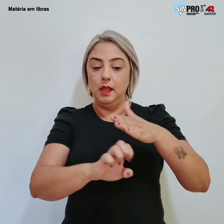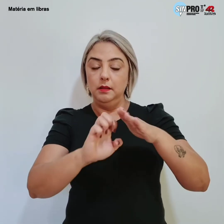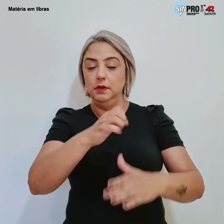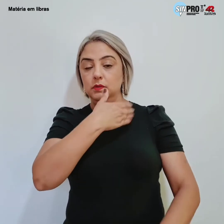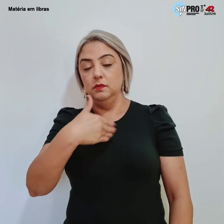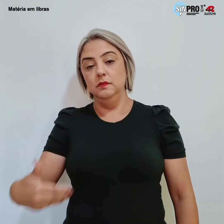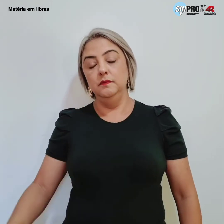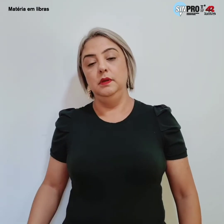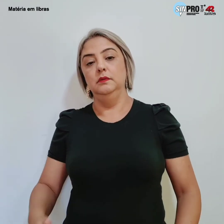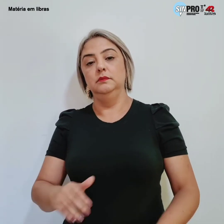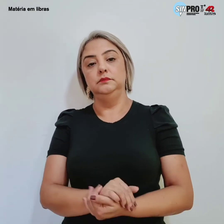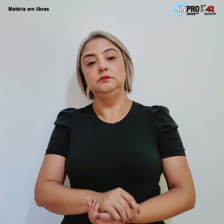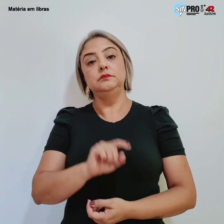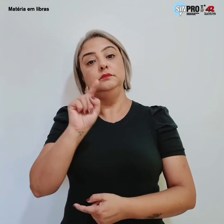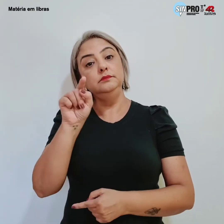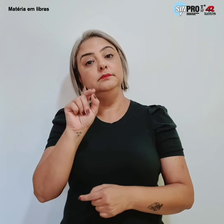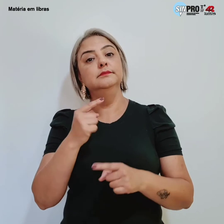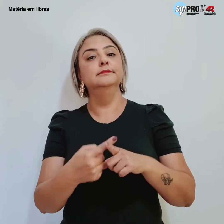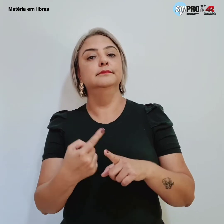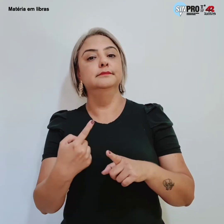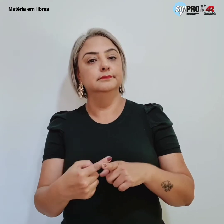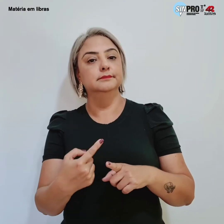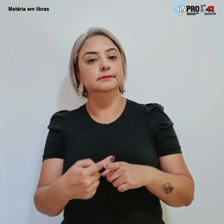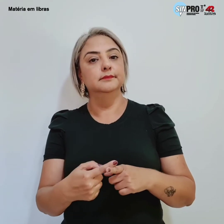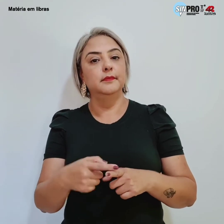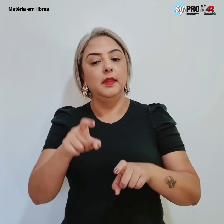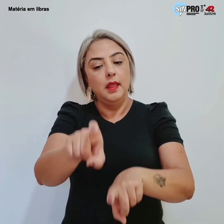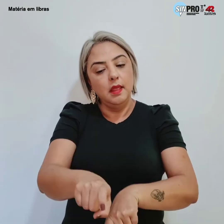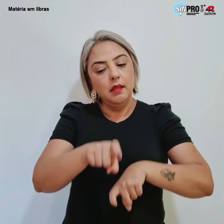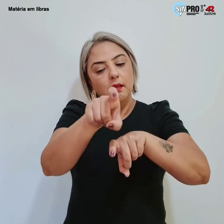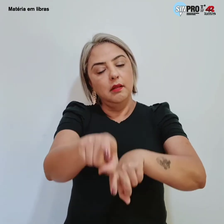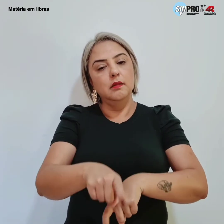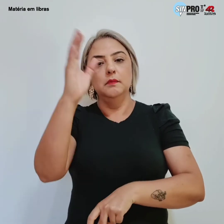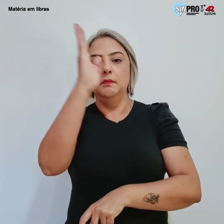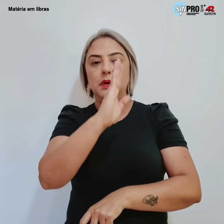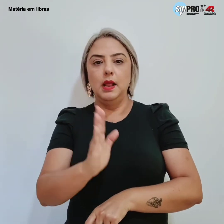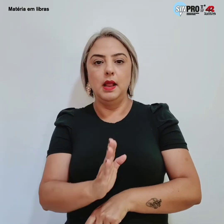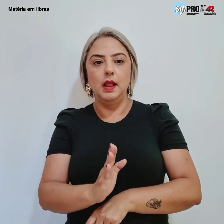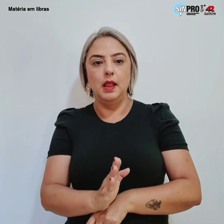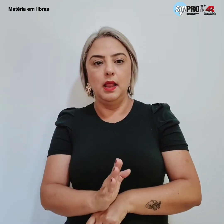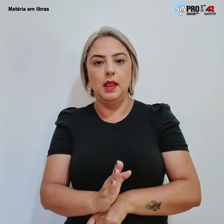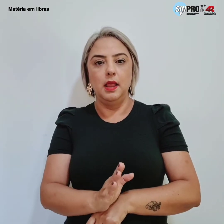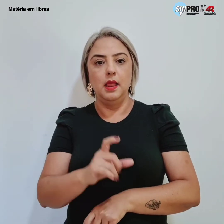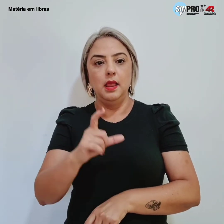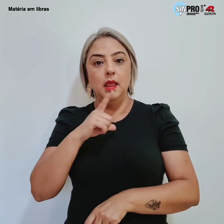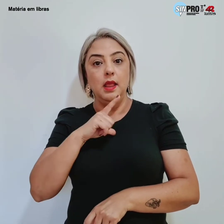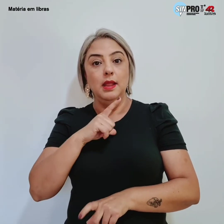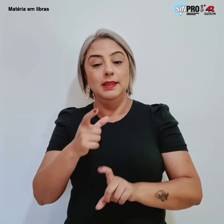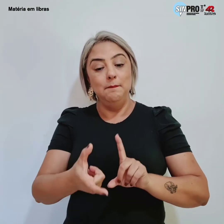Petrobras. Isso porque a agricultura do Brasil é